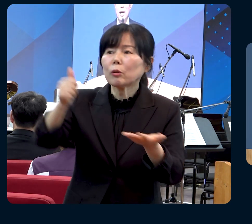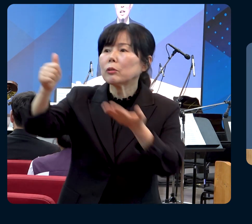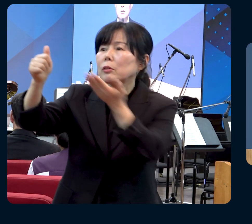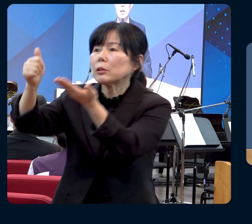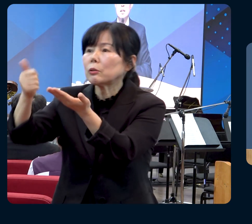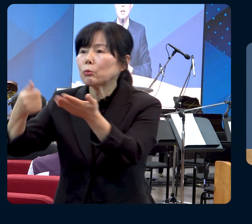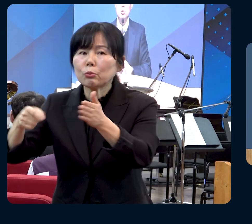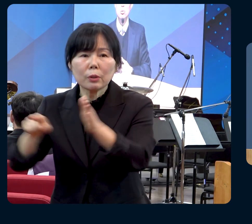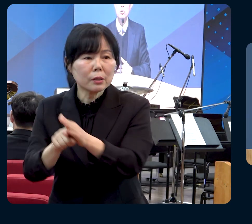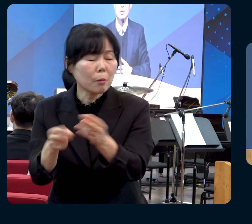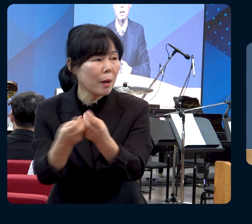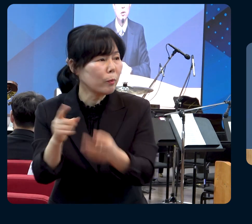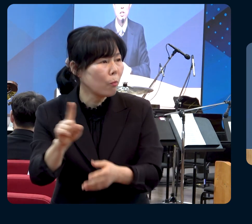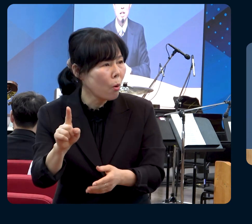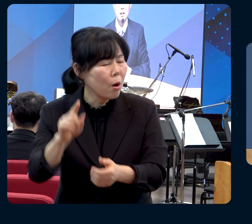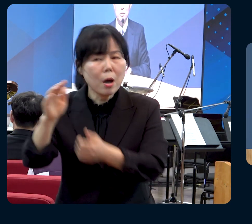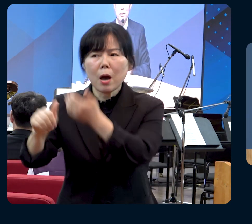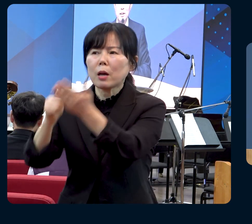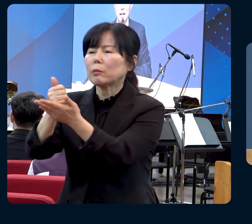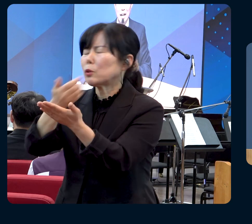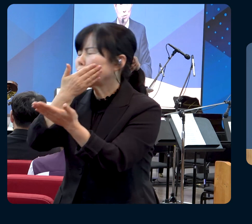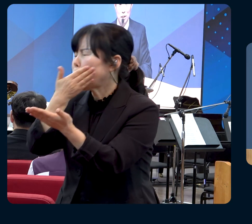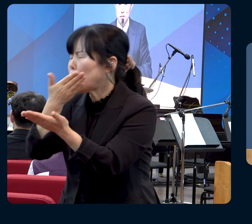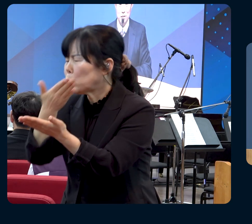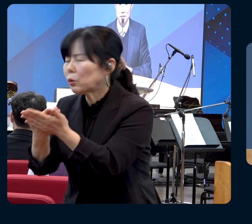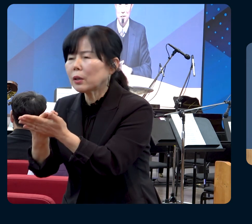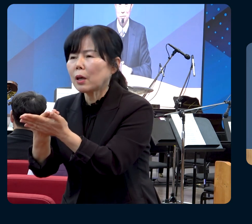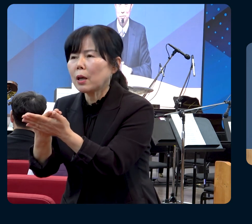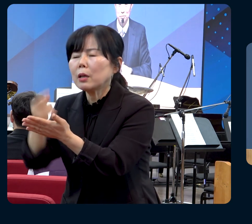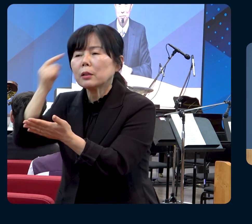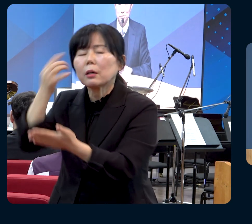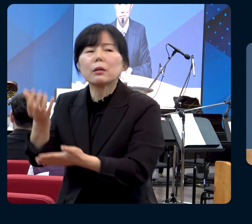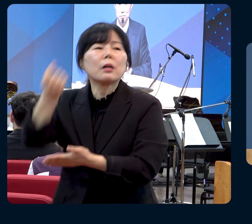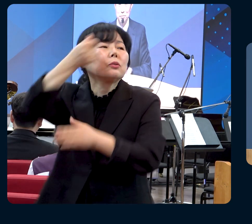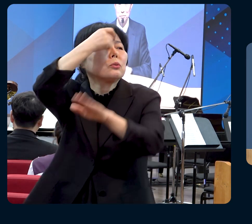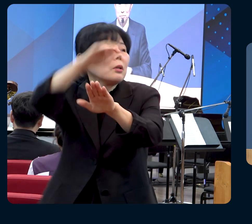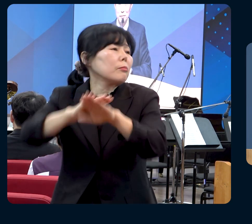내어드리려면 하나님은 가장 소중하게 여기지 않으면 안 되는 것이죠.